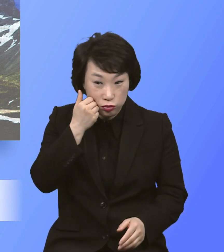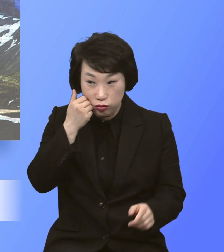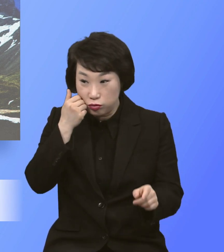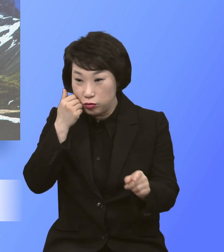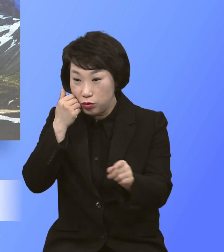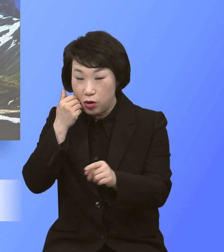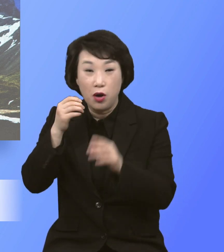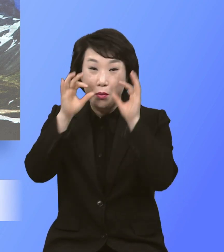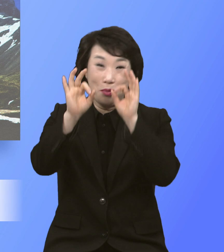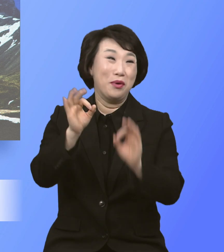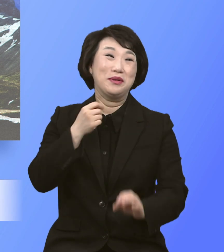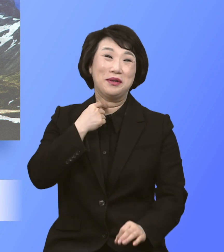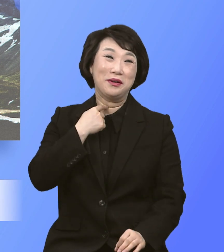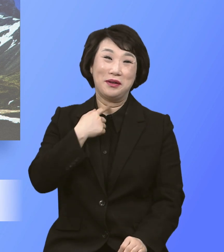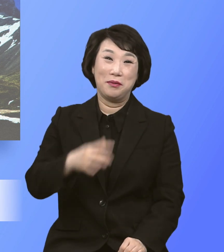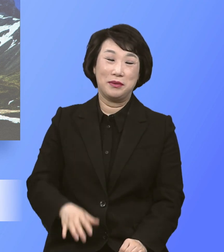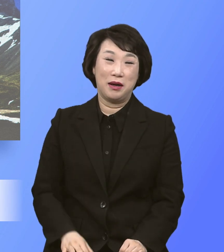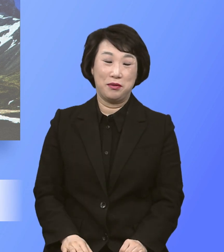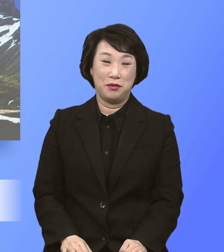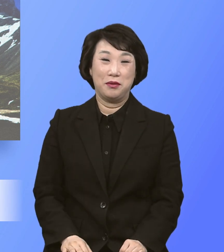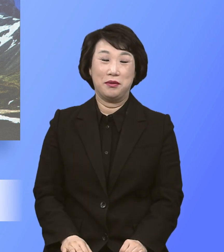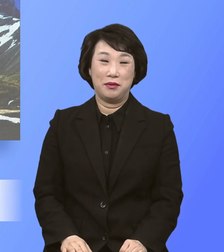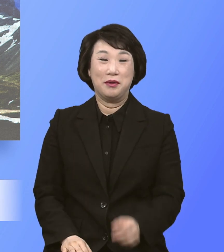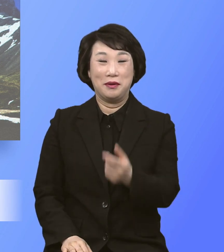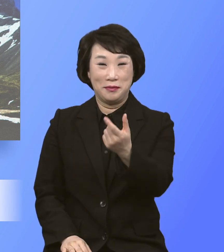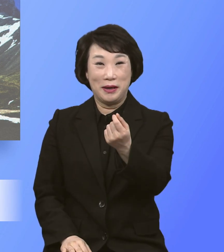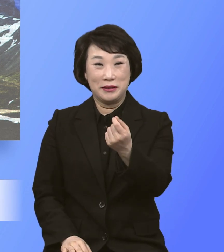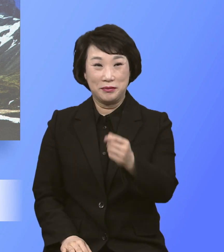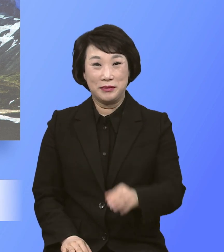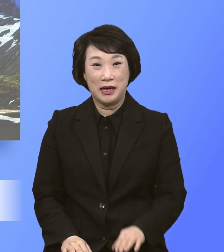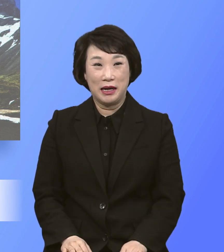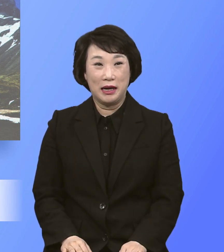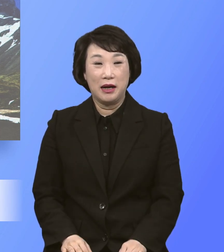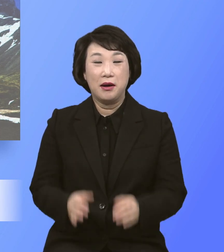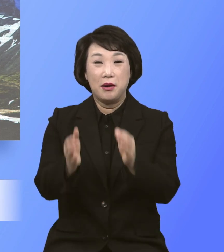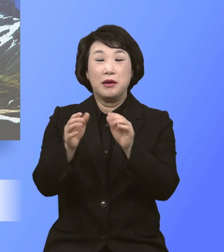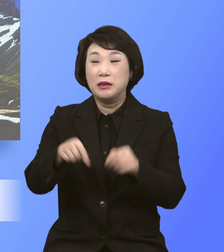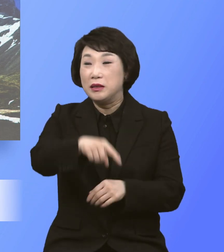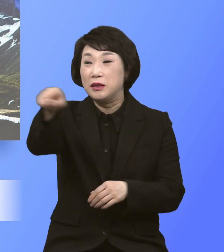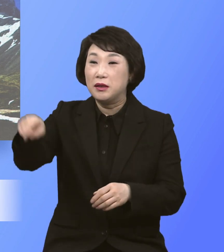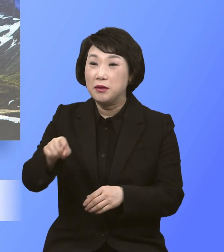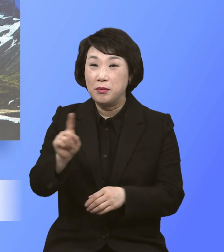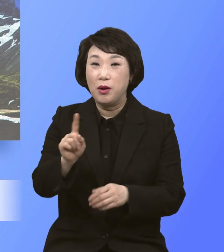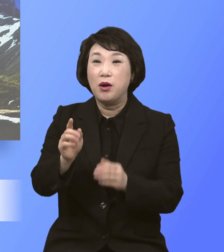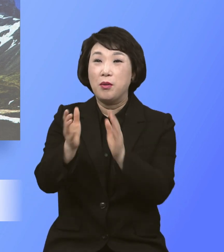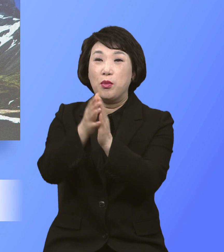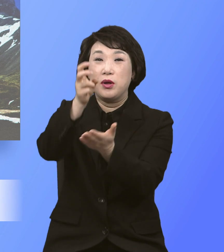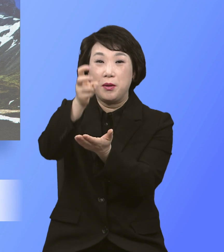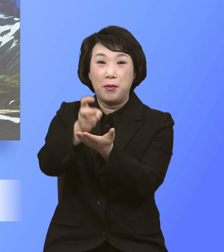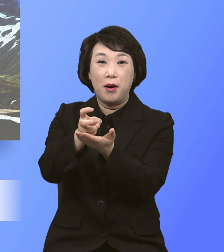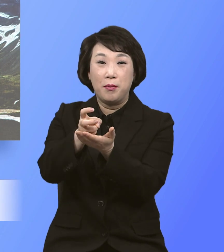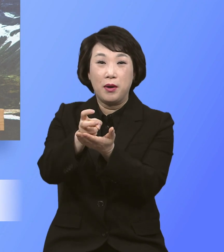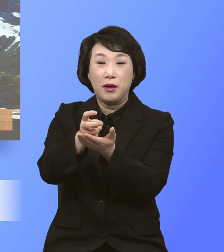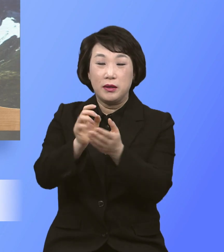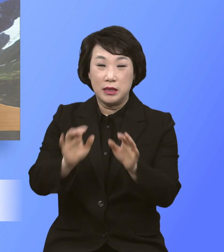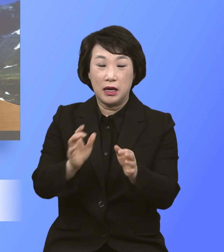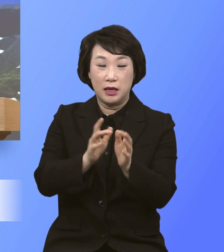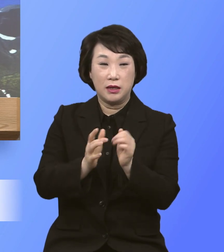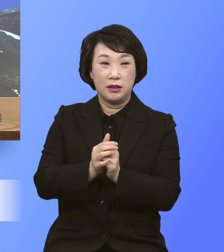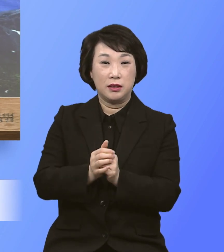못했다는 거예요. 물론 그렇지. 그런 율법 아래서 예수님이 그저